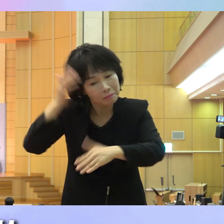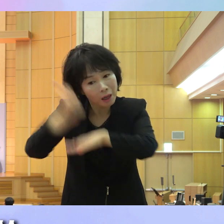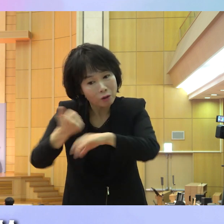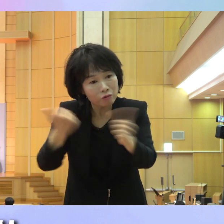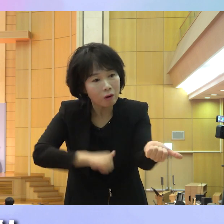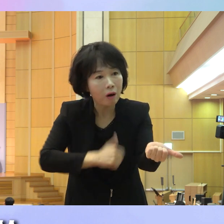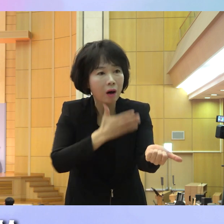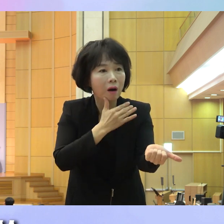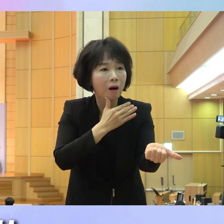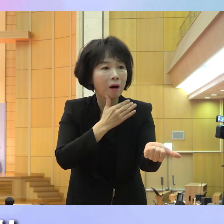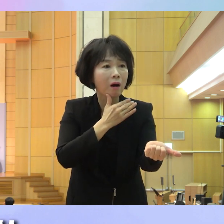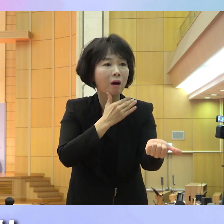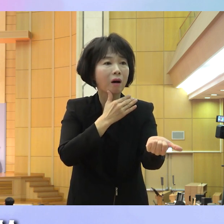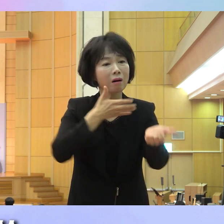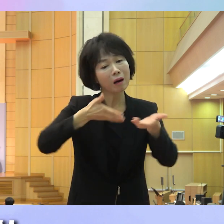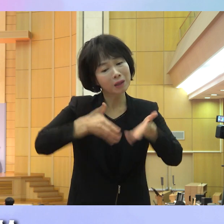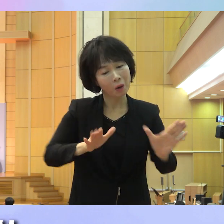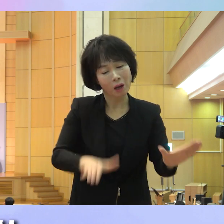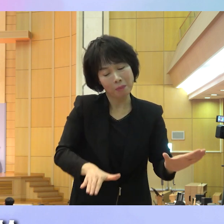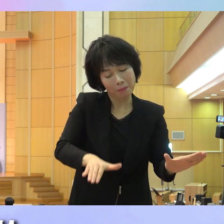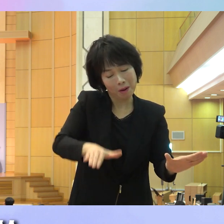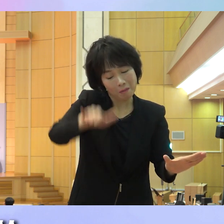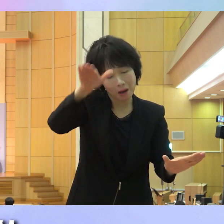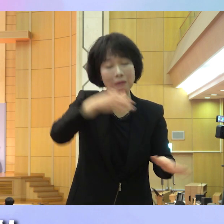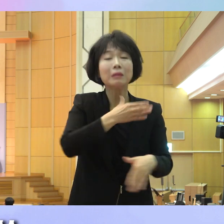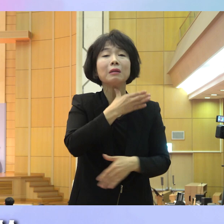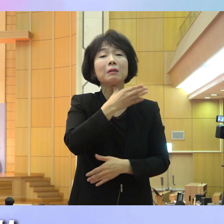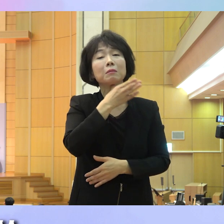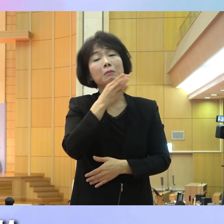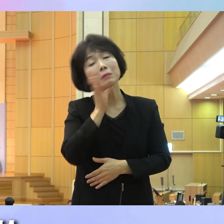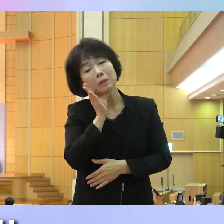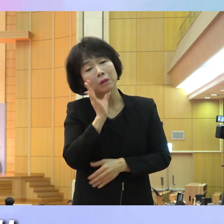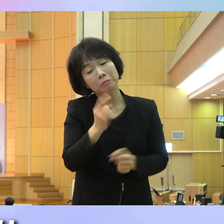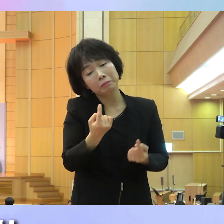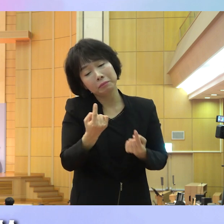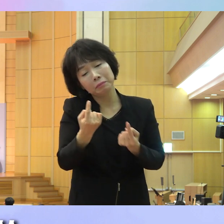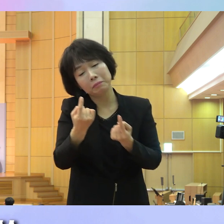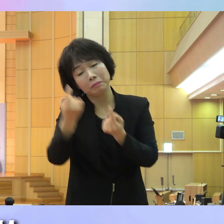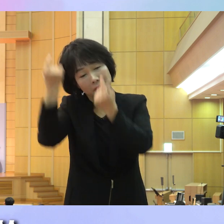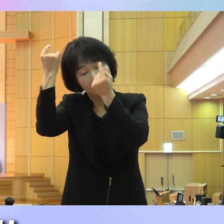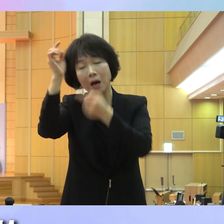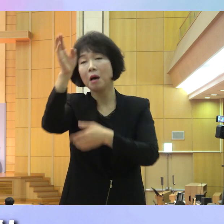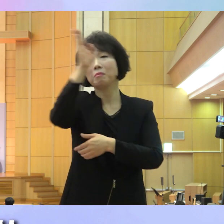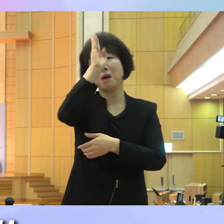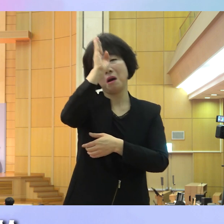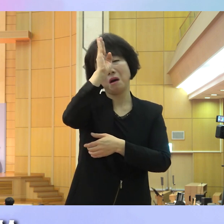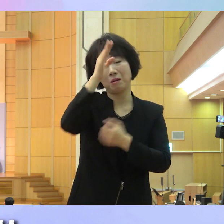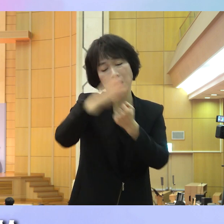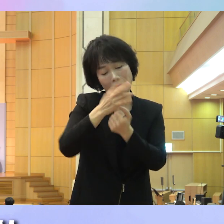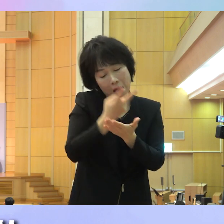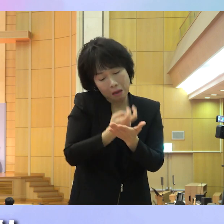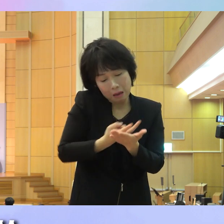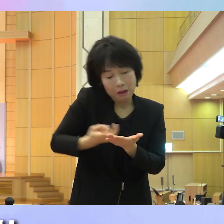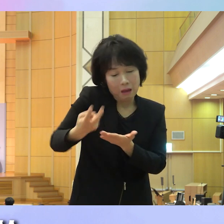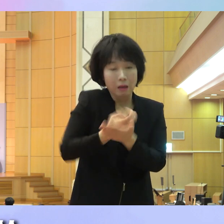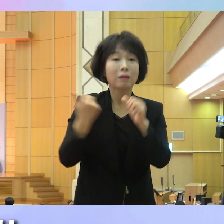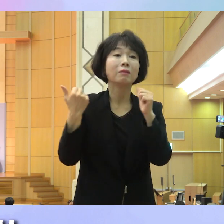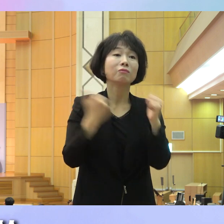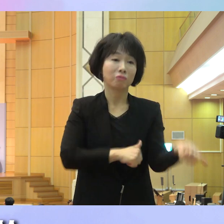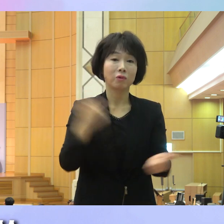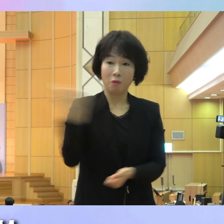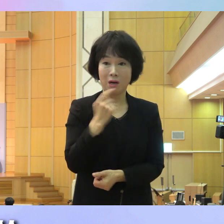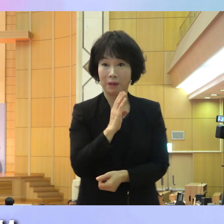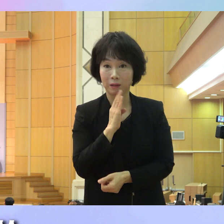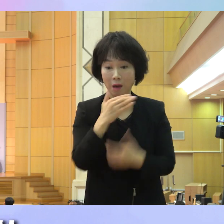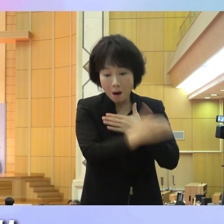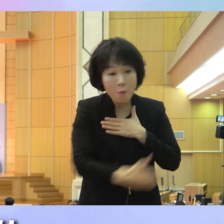생로병사지 않습니까? 살다가 늙으면 결과적으로 병사잖아요. 병사. 육체는 병으로